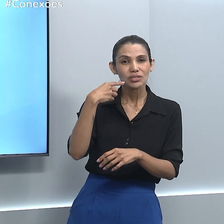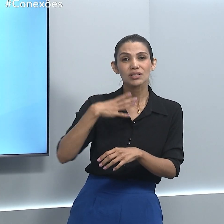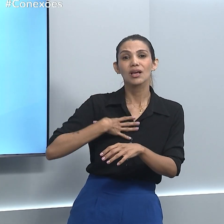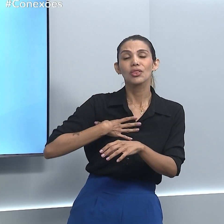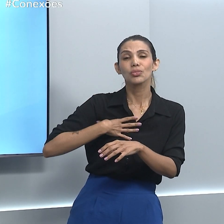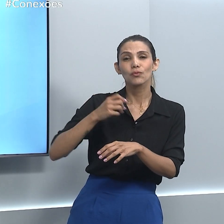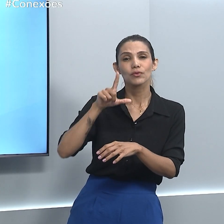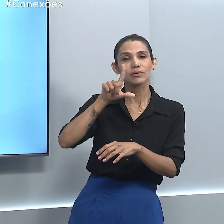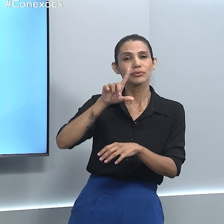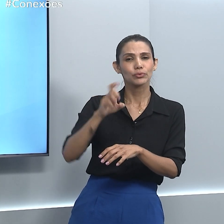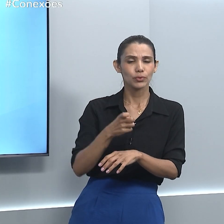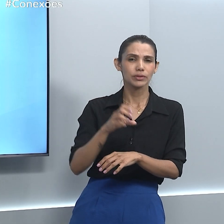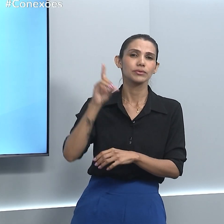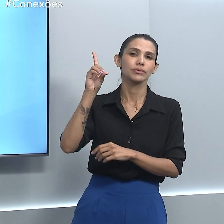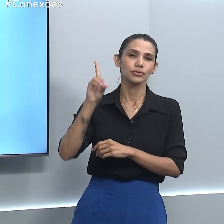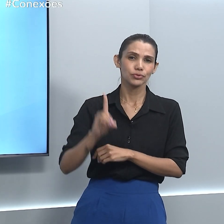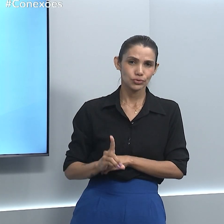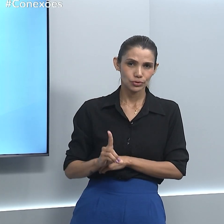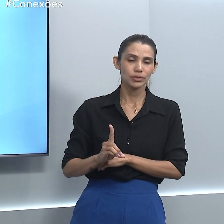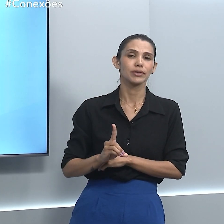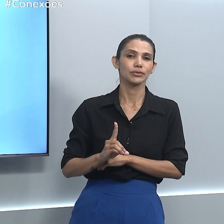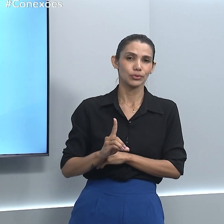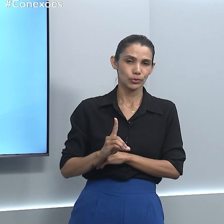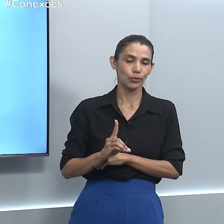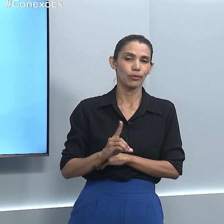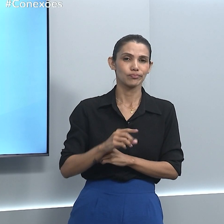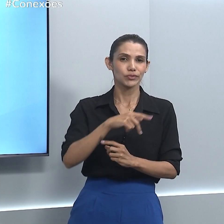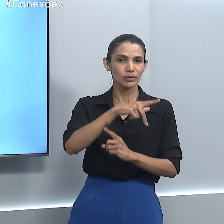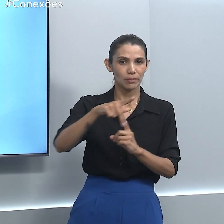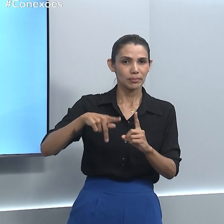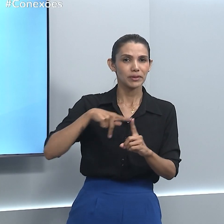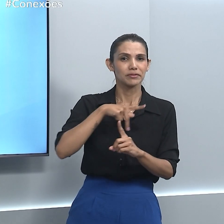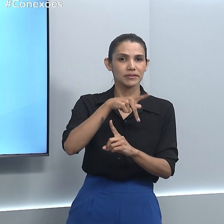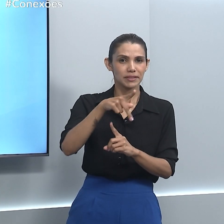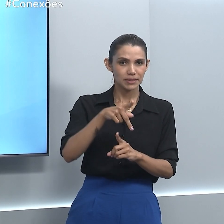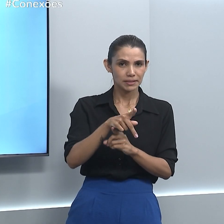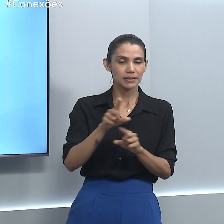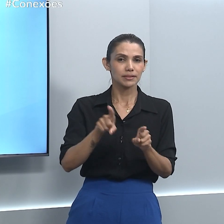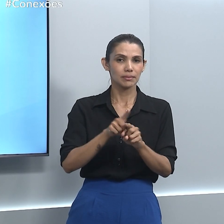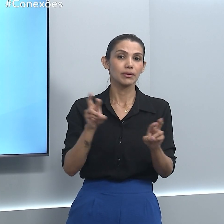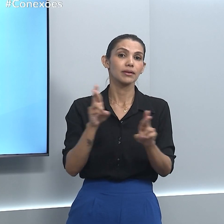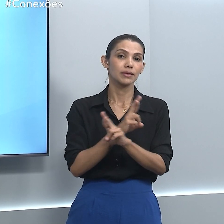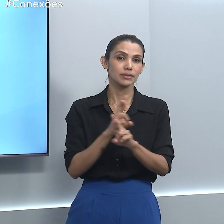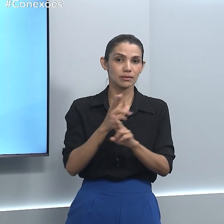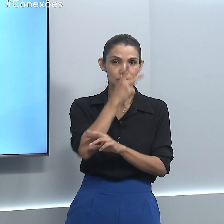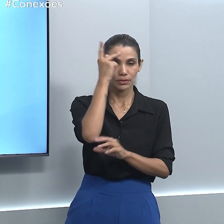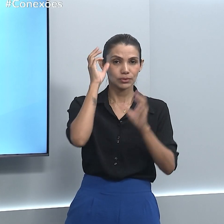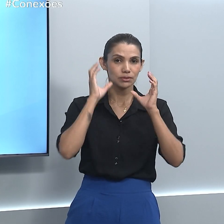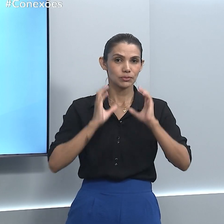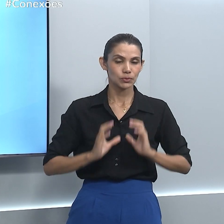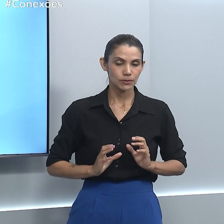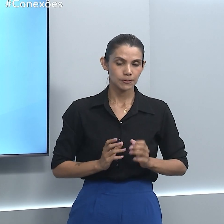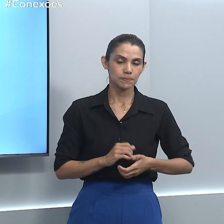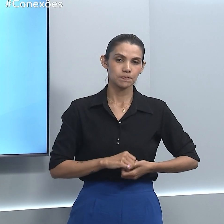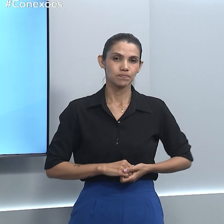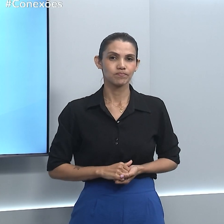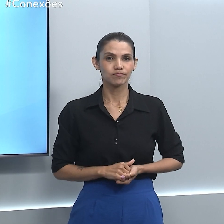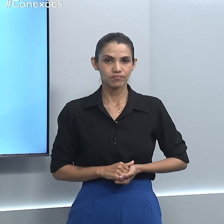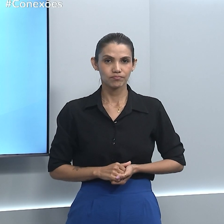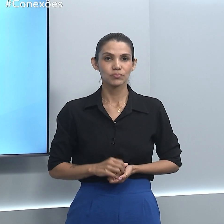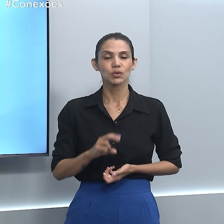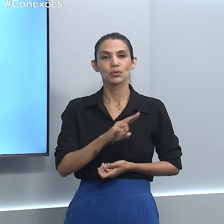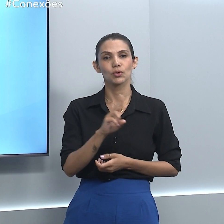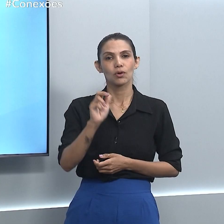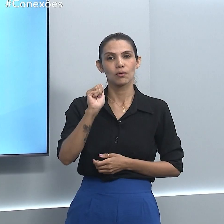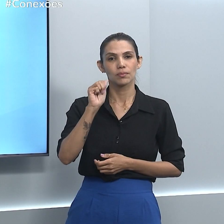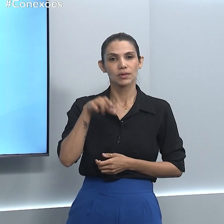do ex-diretor de benefícios e relacionamento com o cidadão desse mesmo órgão, que é o André